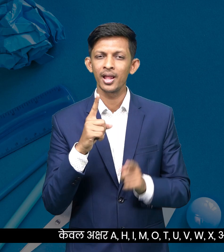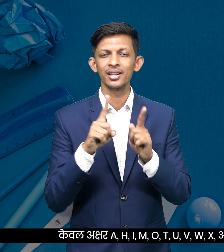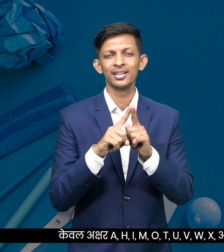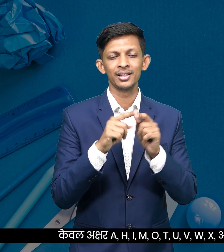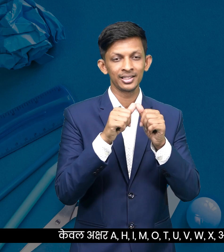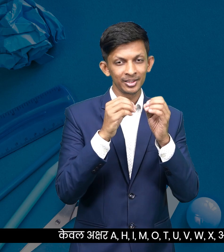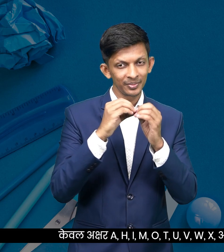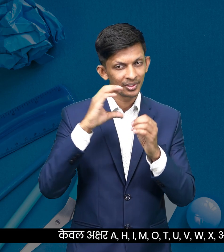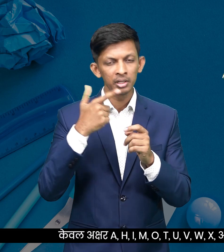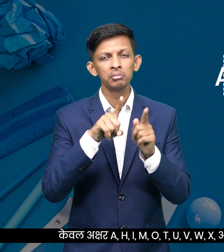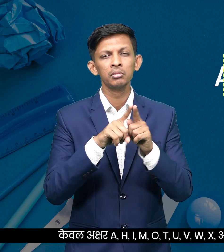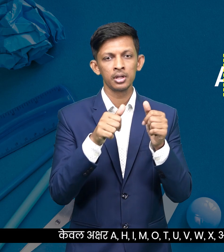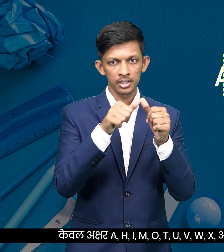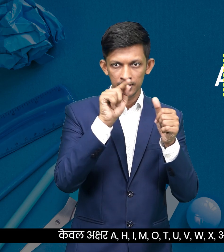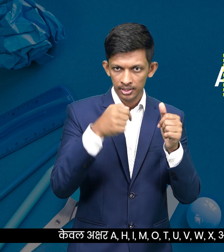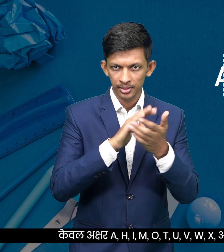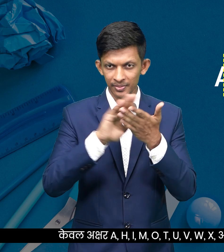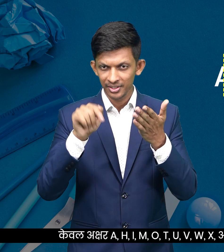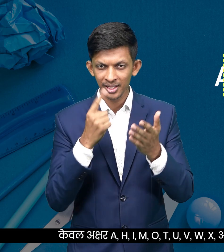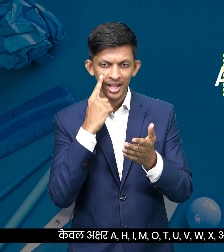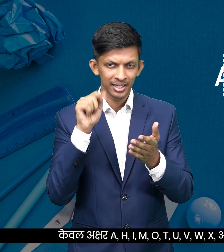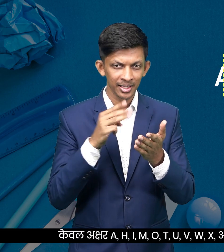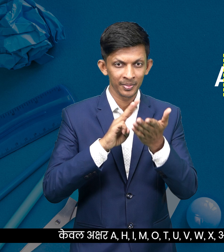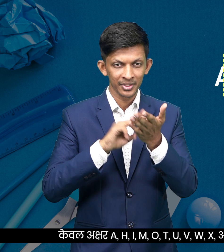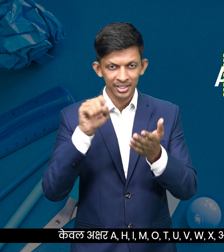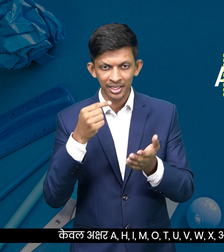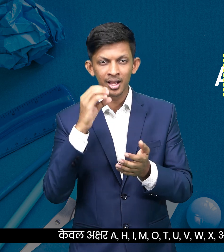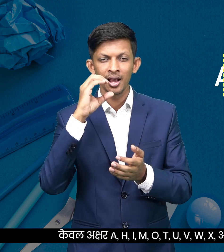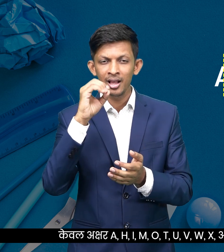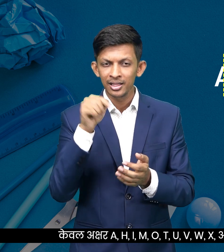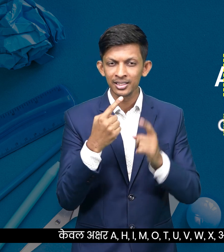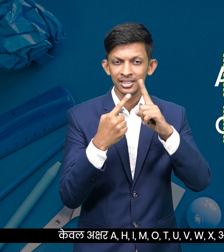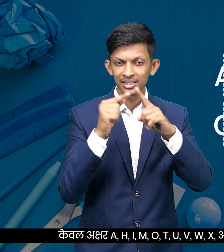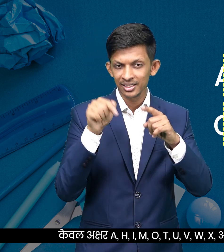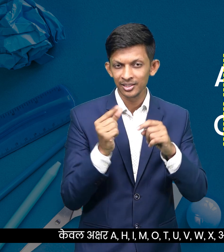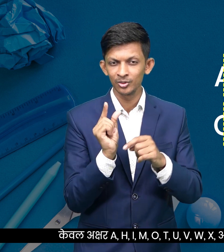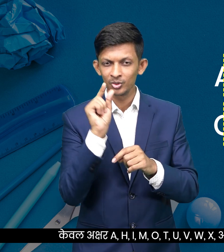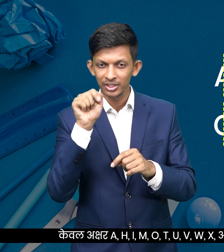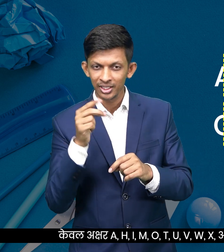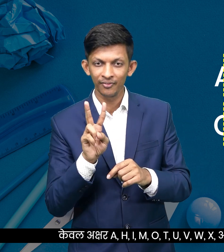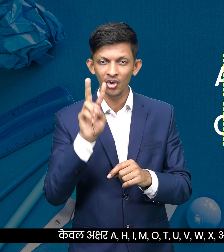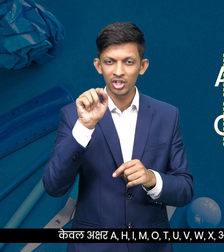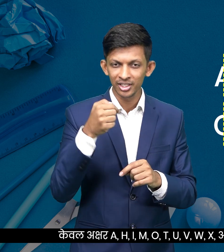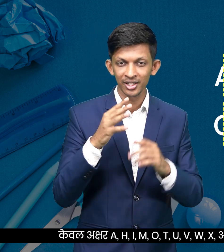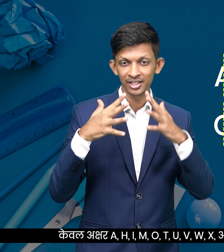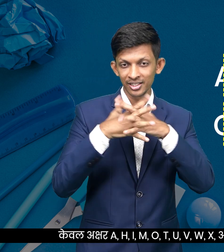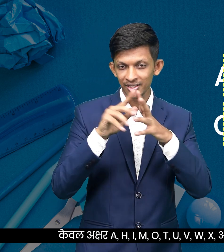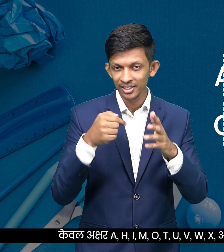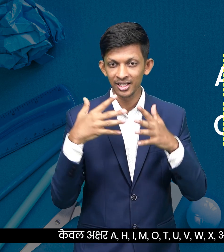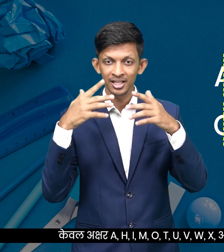केवल अक्षर A, H, I, M, O, T, U,